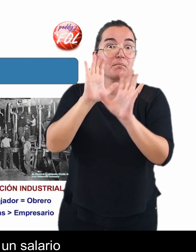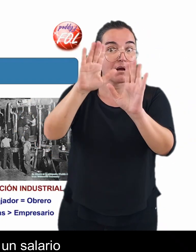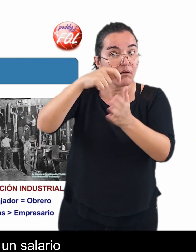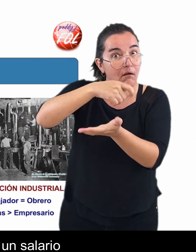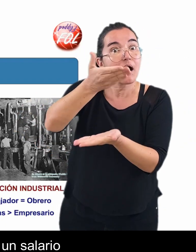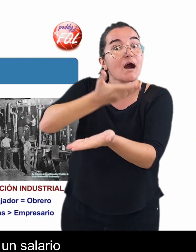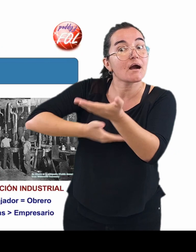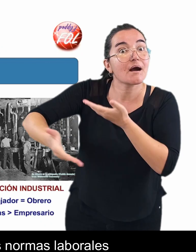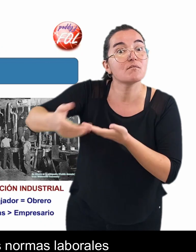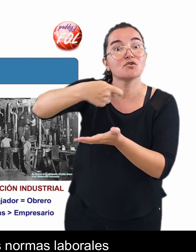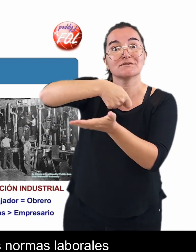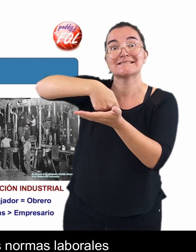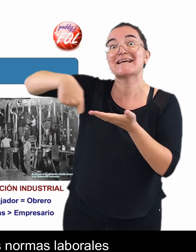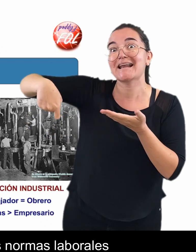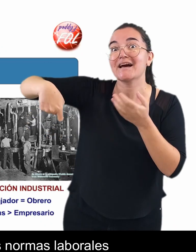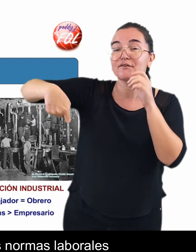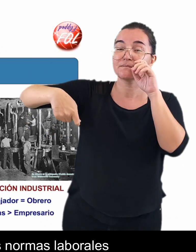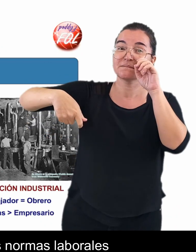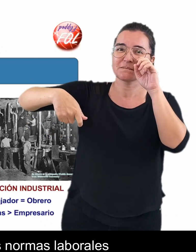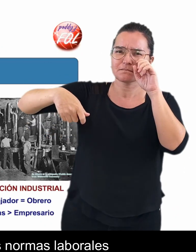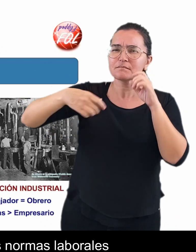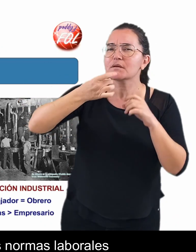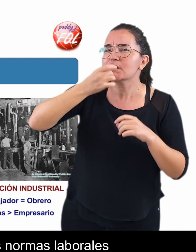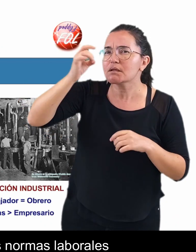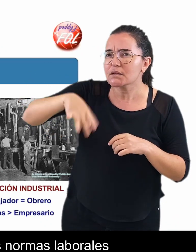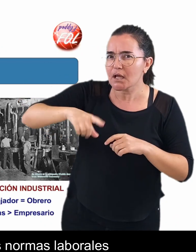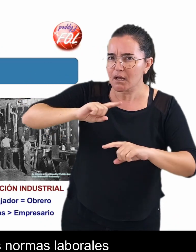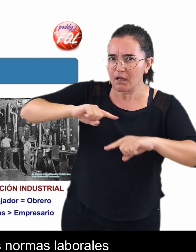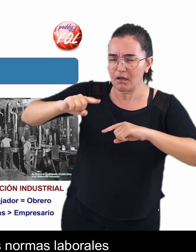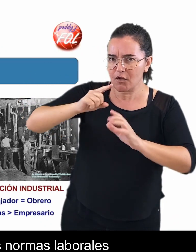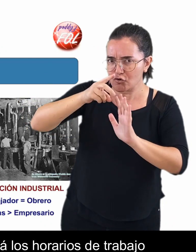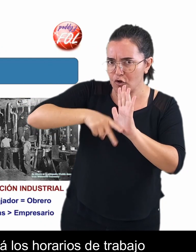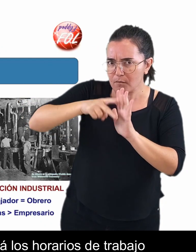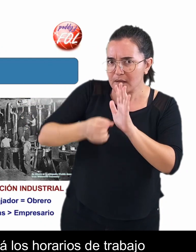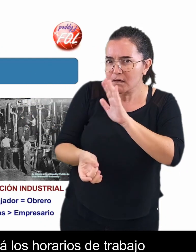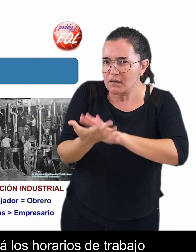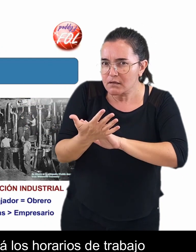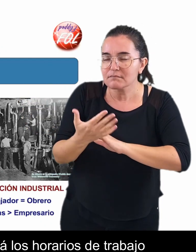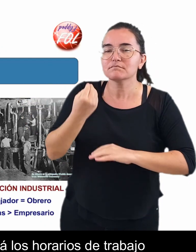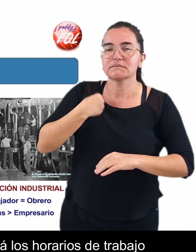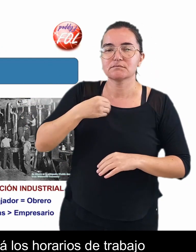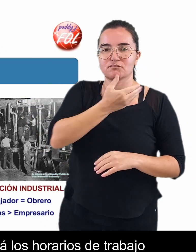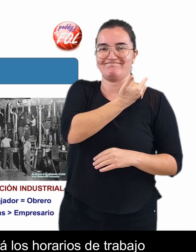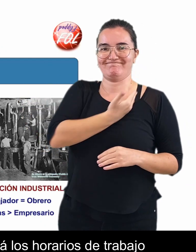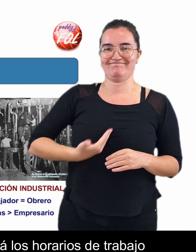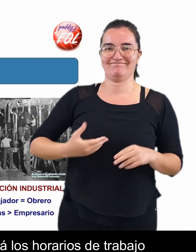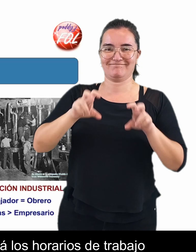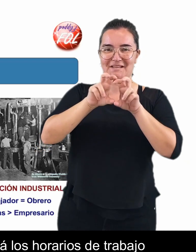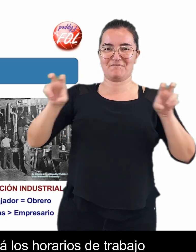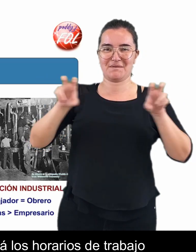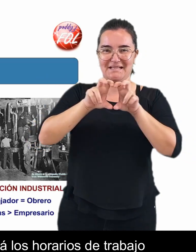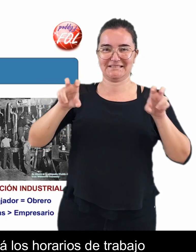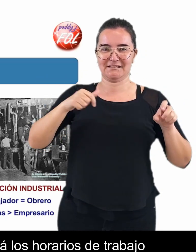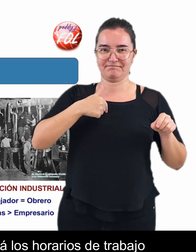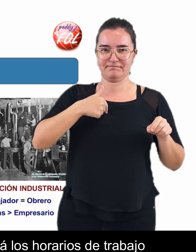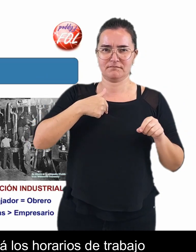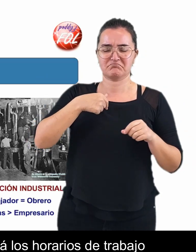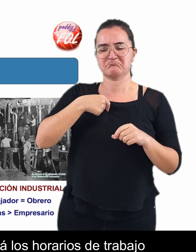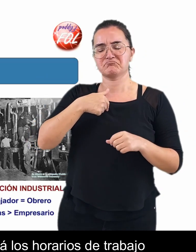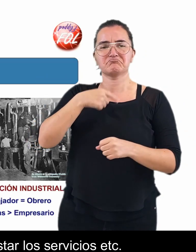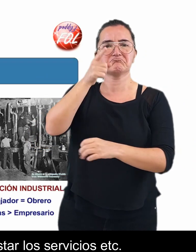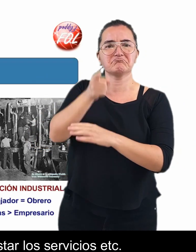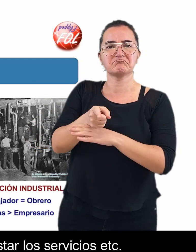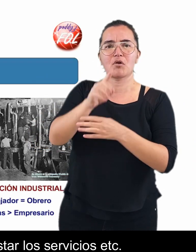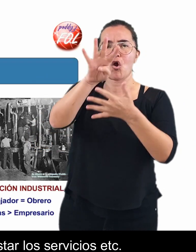a cambio de un salario. En este caso, quien va a dictar las normas laborales va a ser el empresario, quien establecerá los horarios